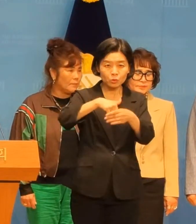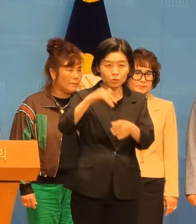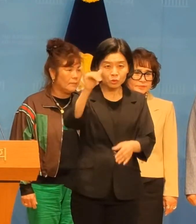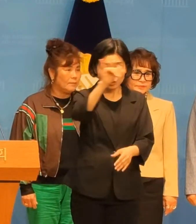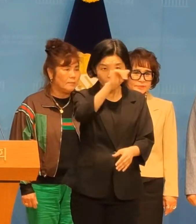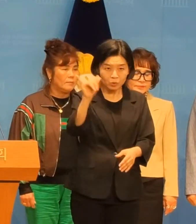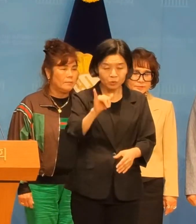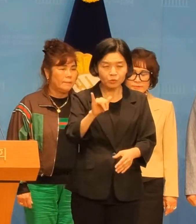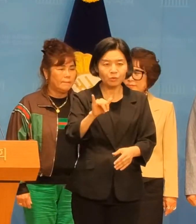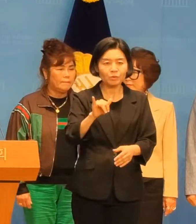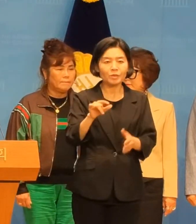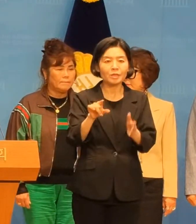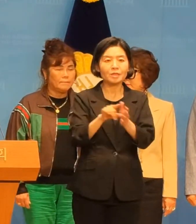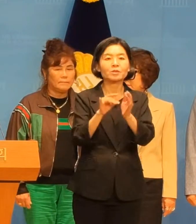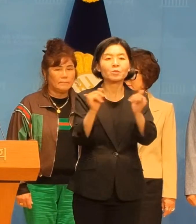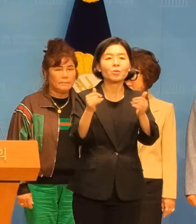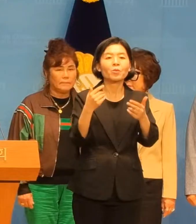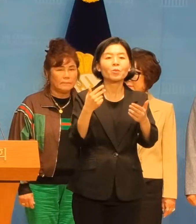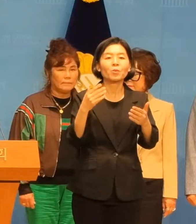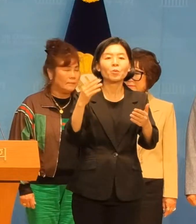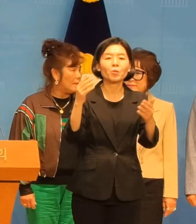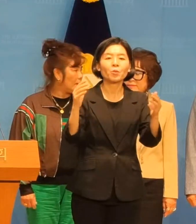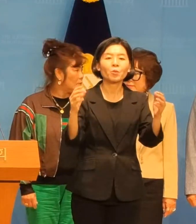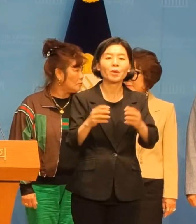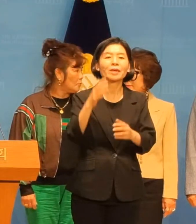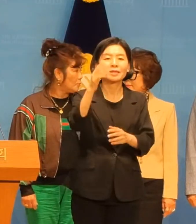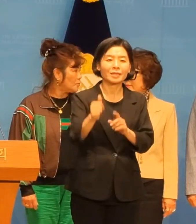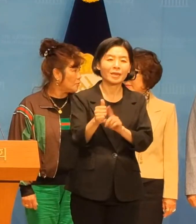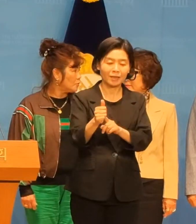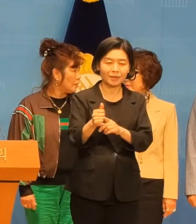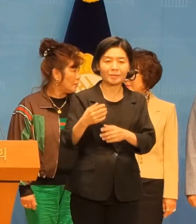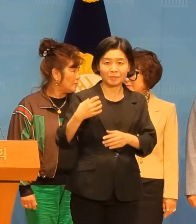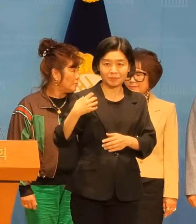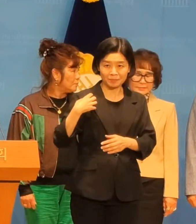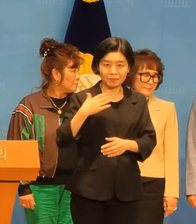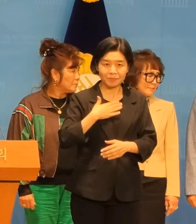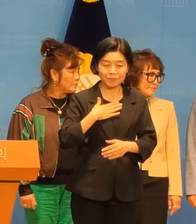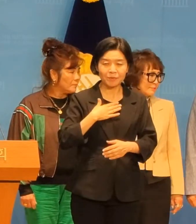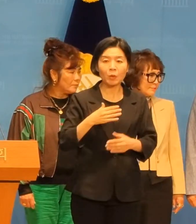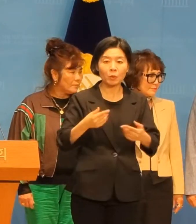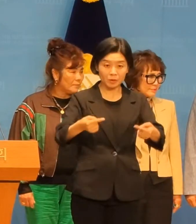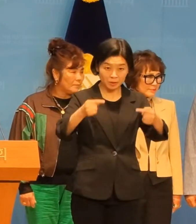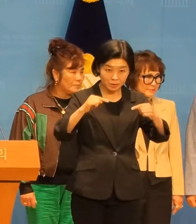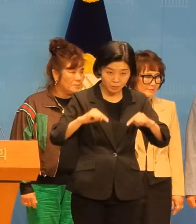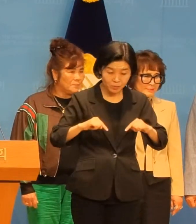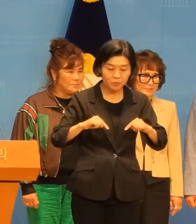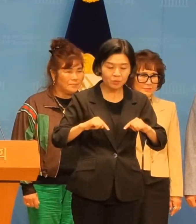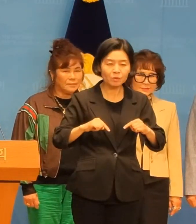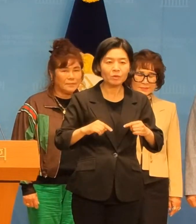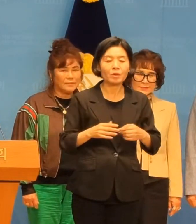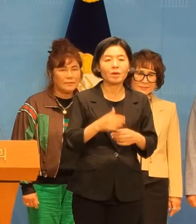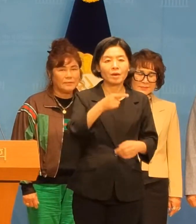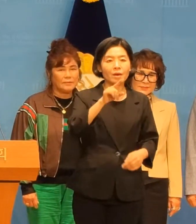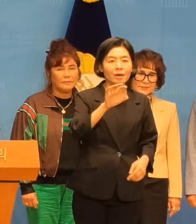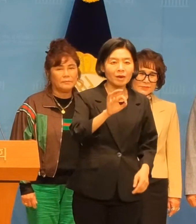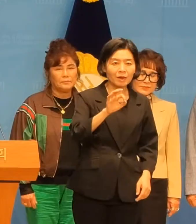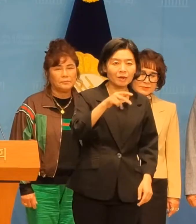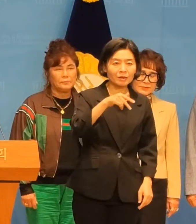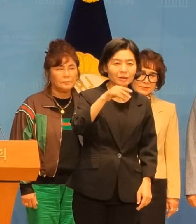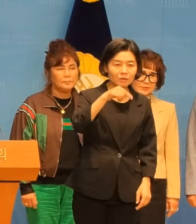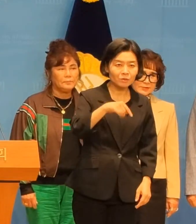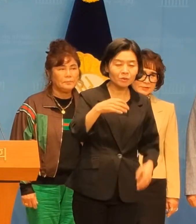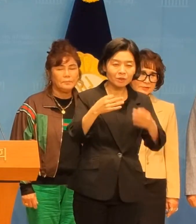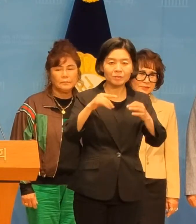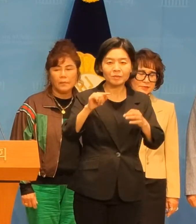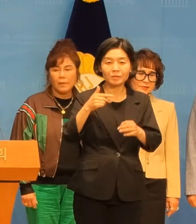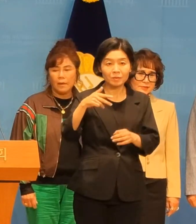회장 신상도입니다. 오늘 참석하신 신도부는 강지수,